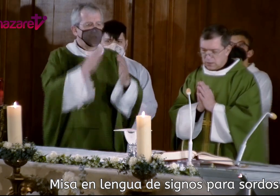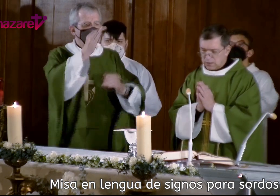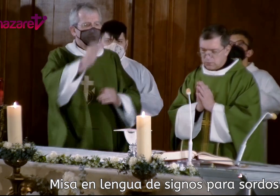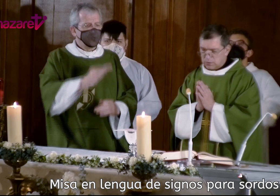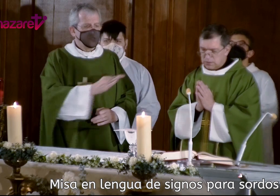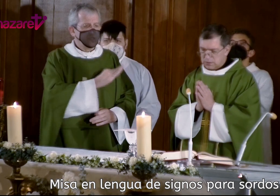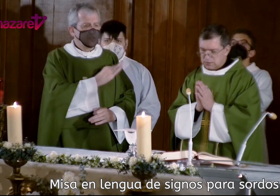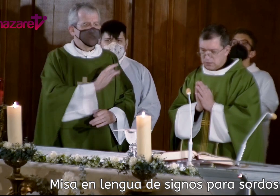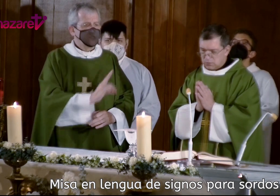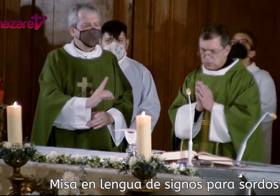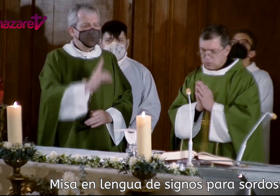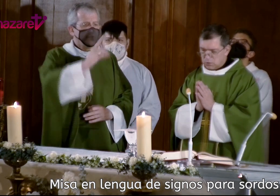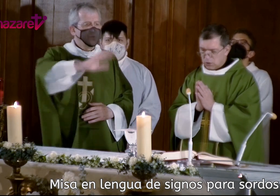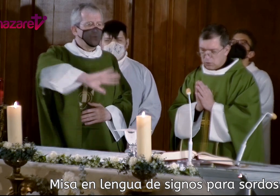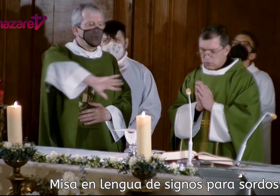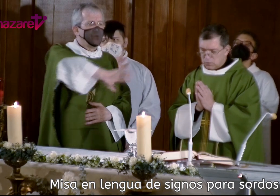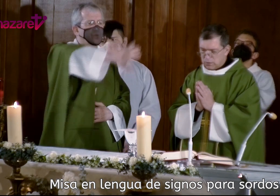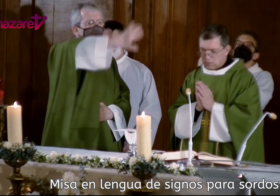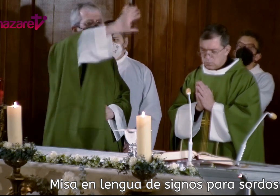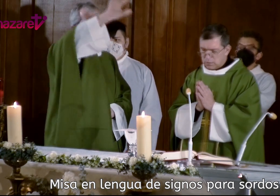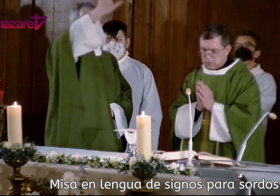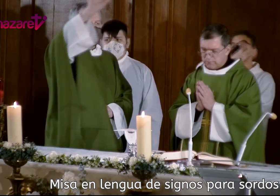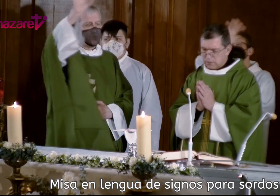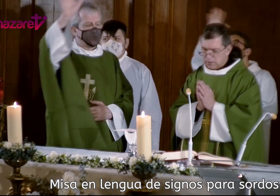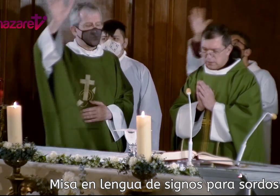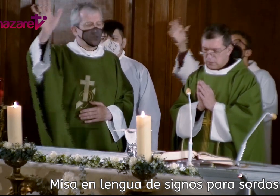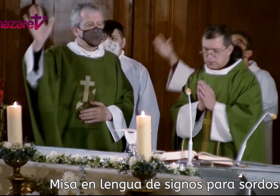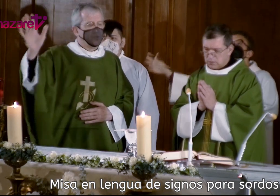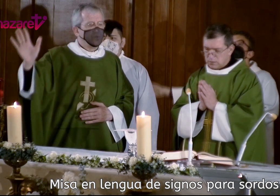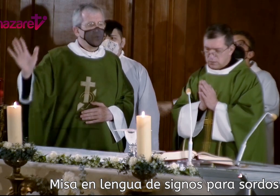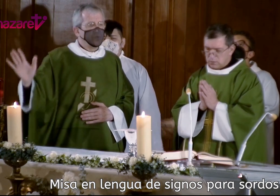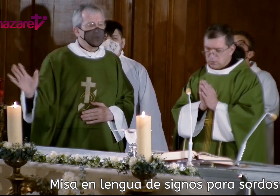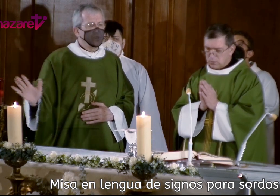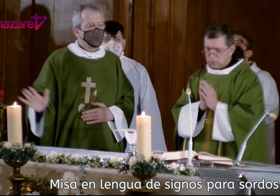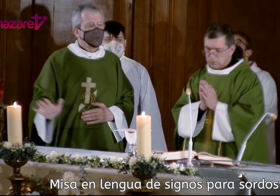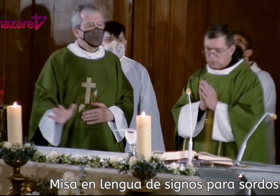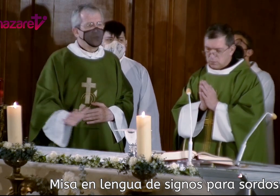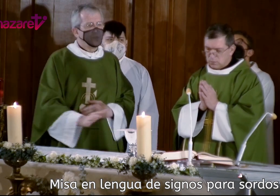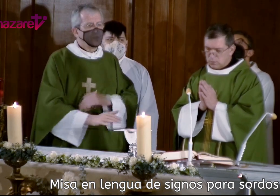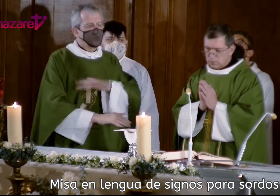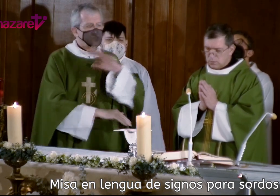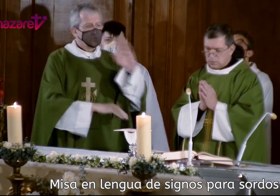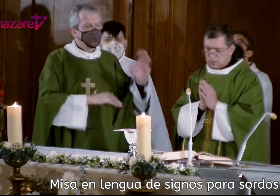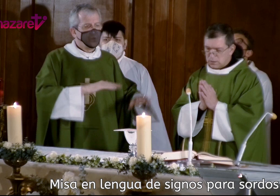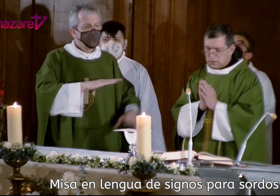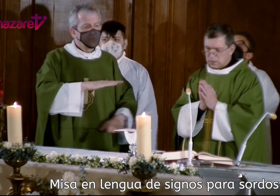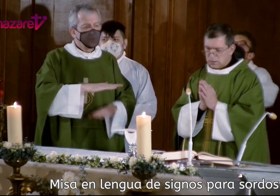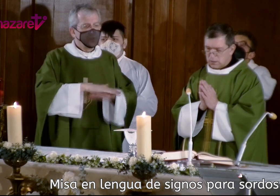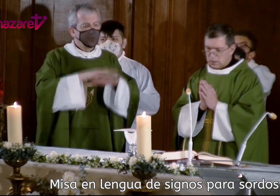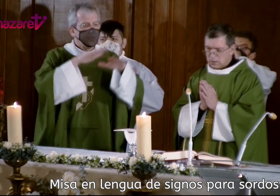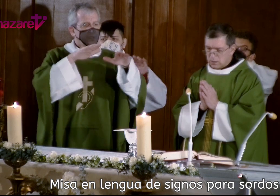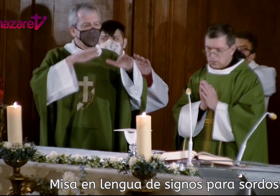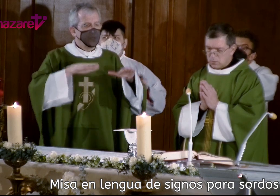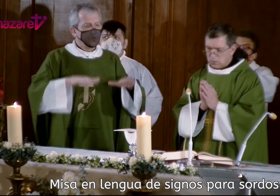santo es el Señor, Dios del universo.